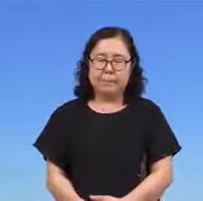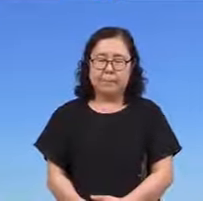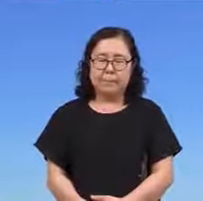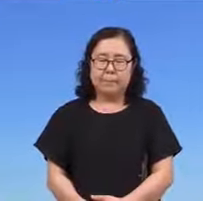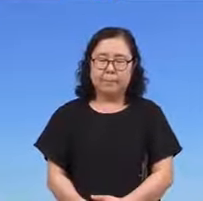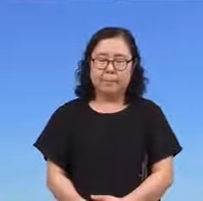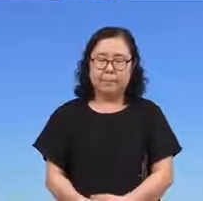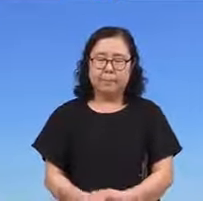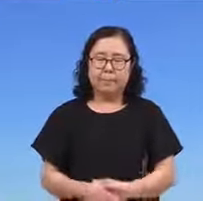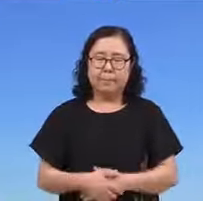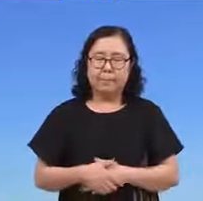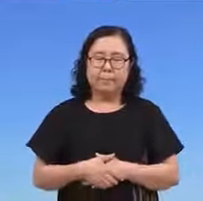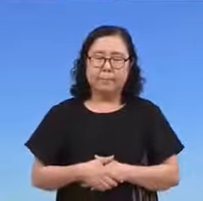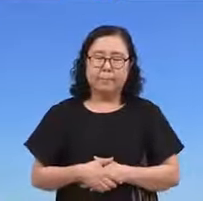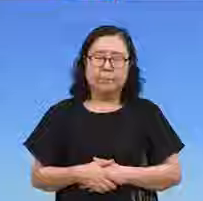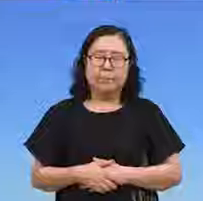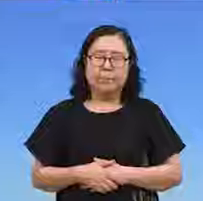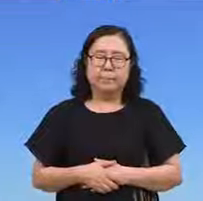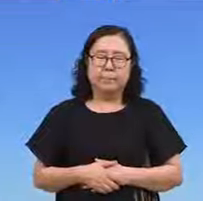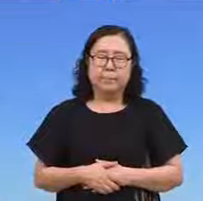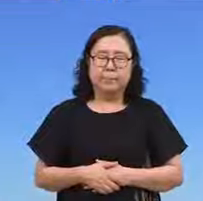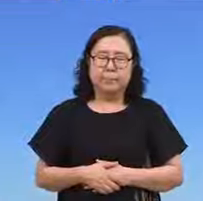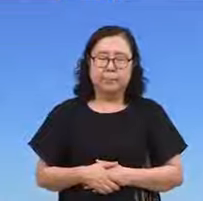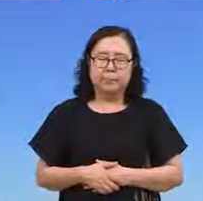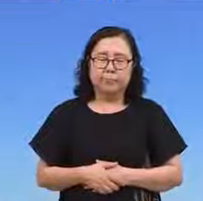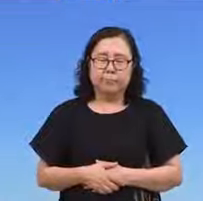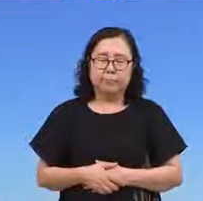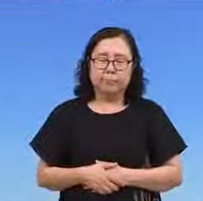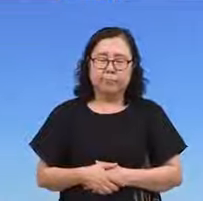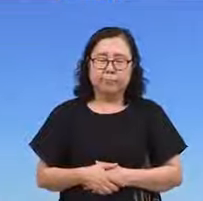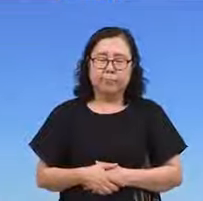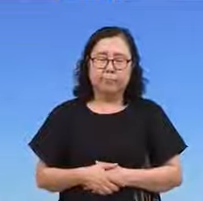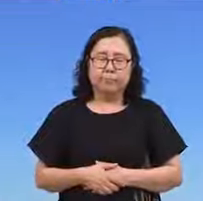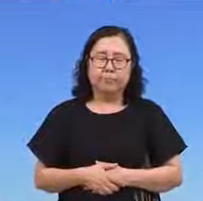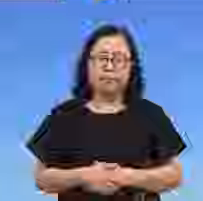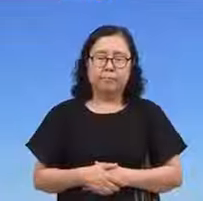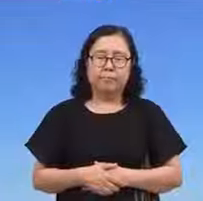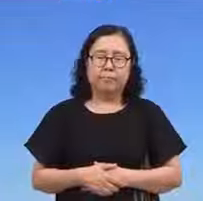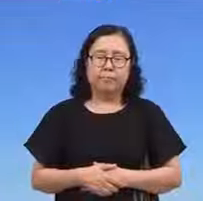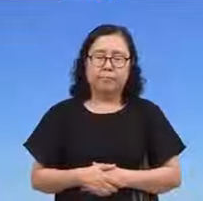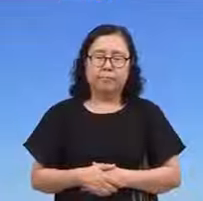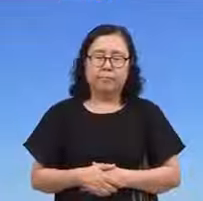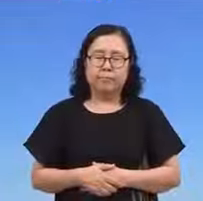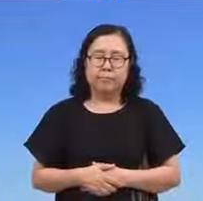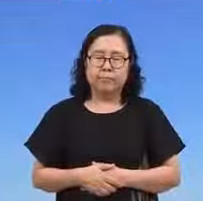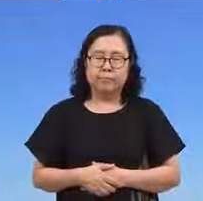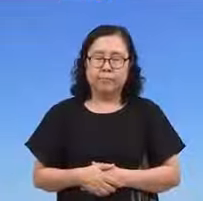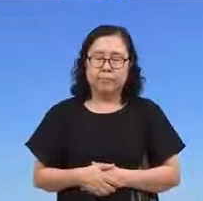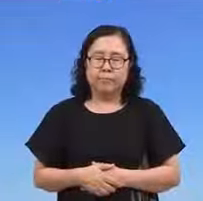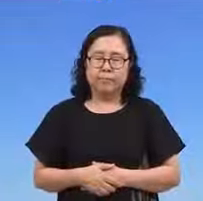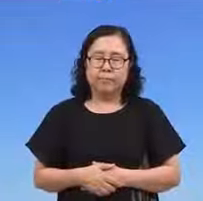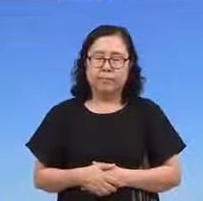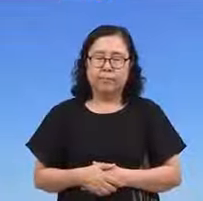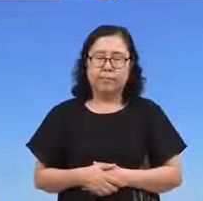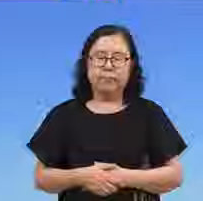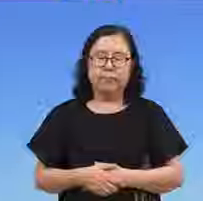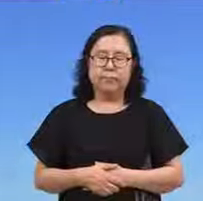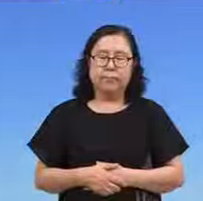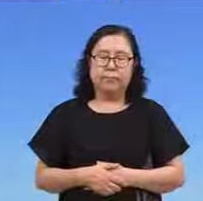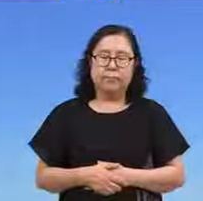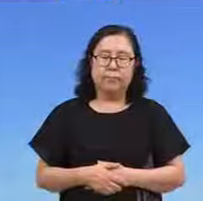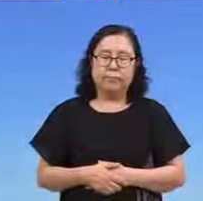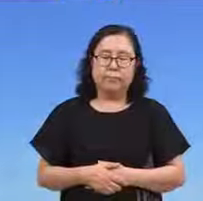아버지, 한국교회는 말로 할 수 없는 수치의 자리에 빠져 있습니다. 마치 야곱에게